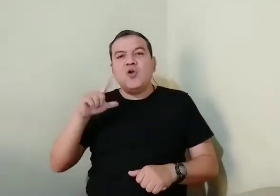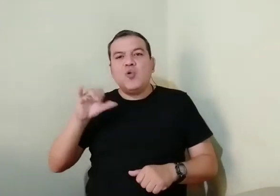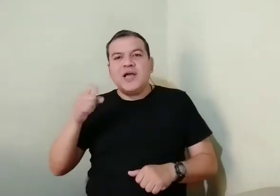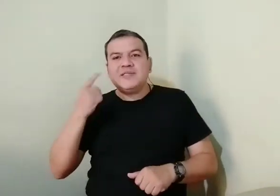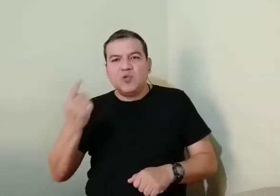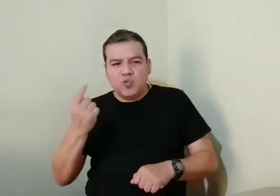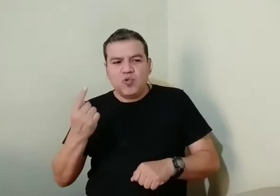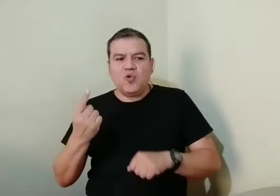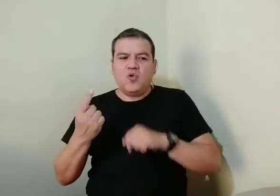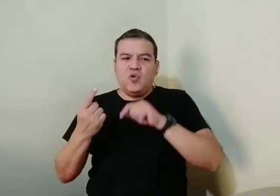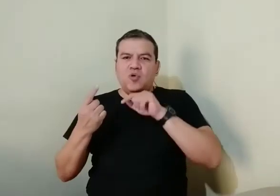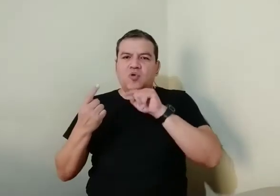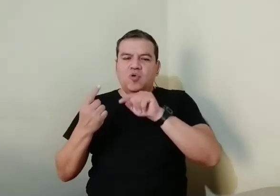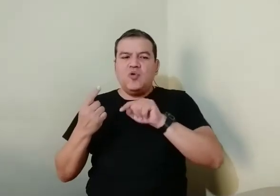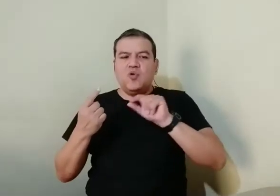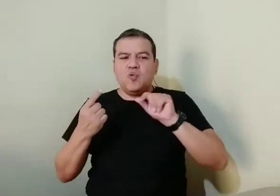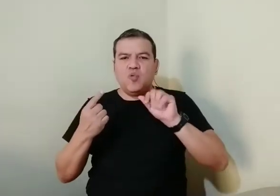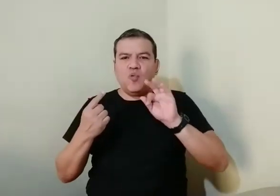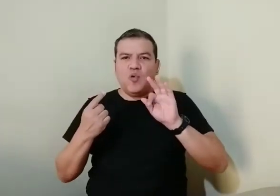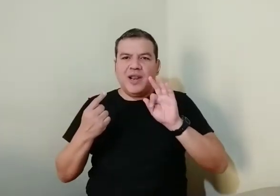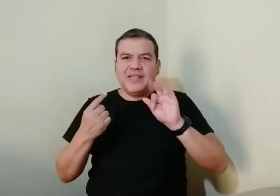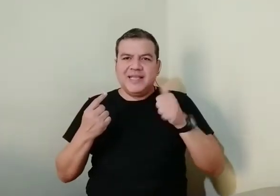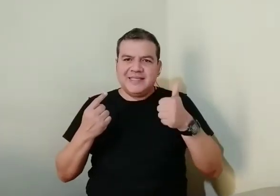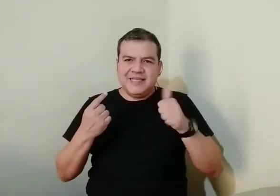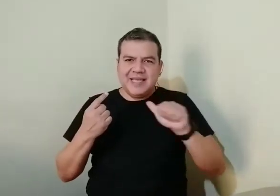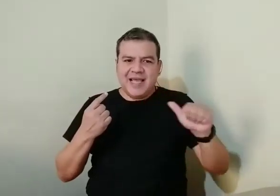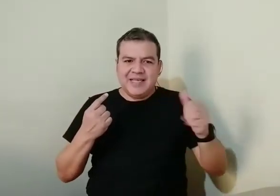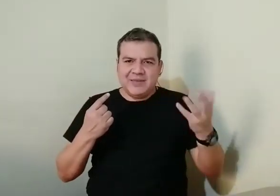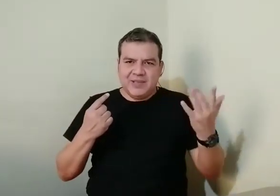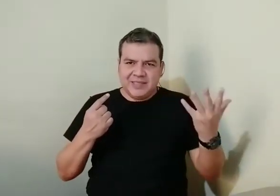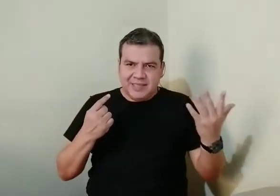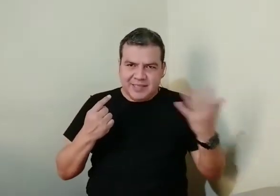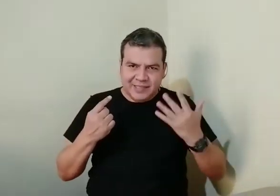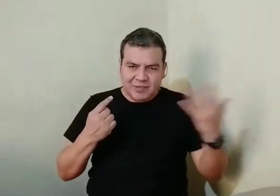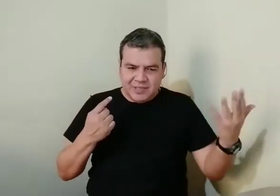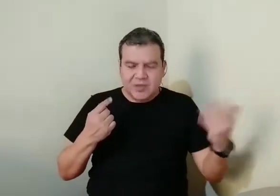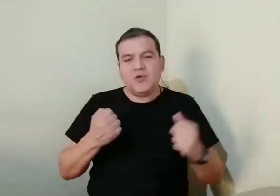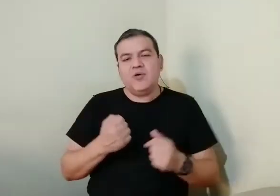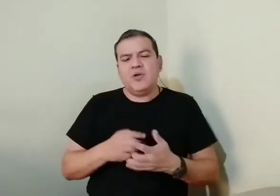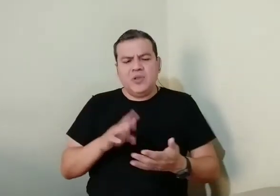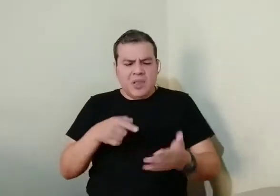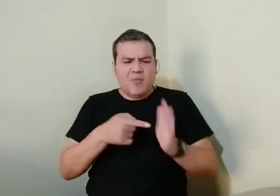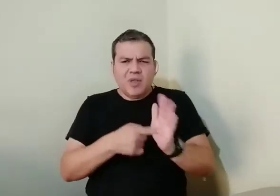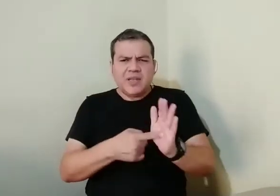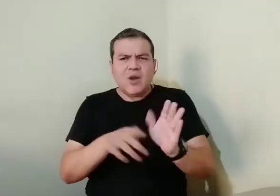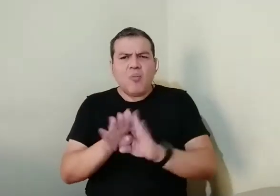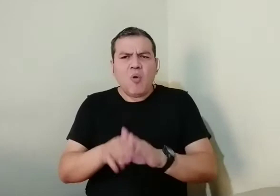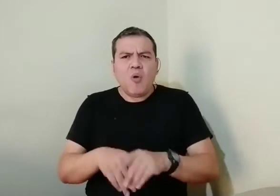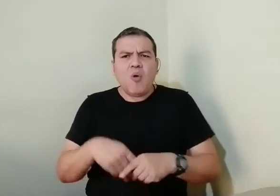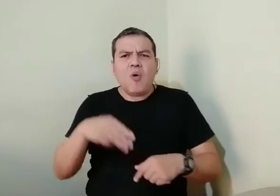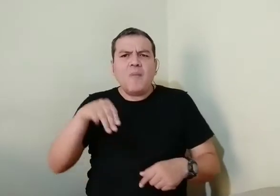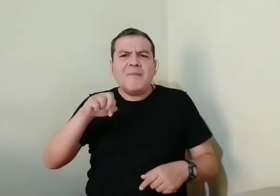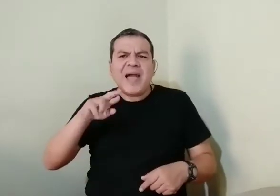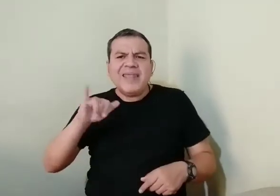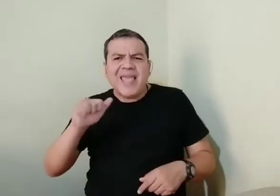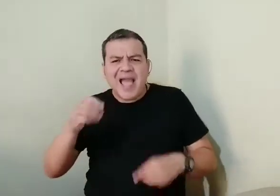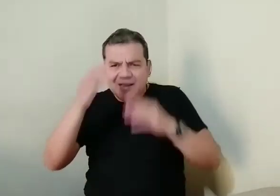sencilla, fiel a sus creencias y obediente a los principios que Dios había inculcado en su